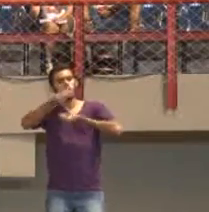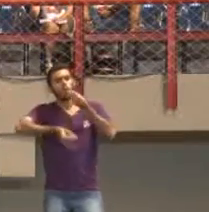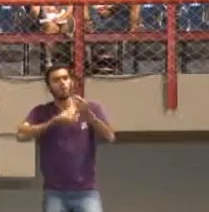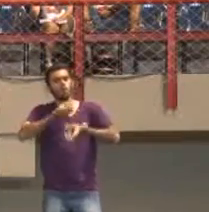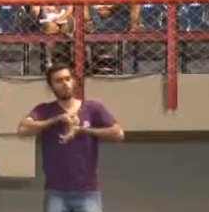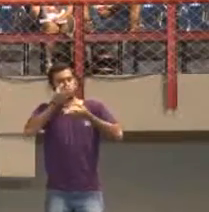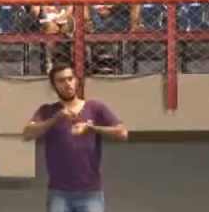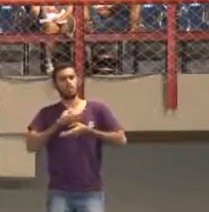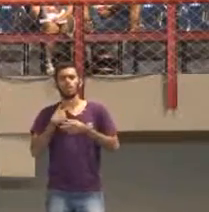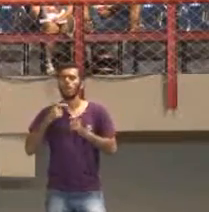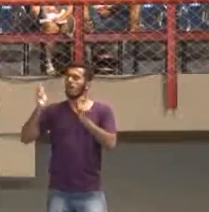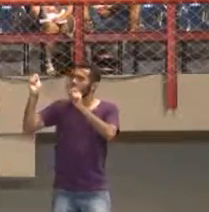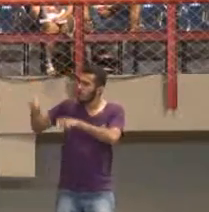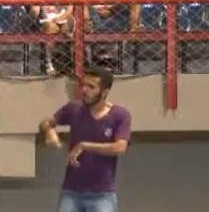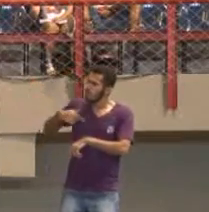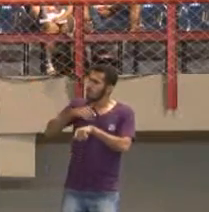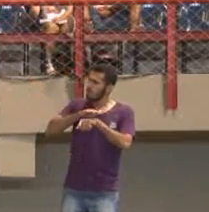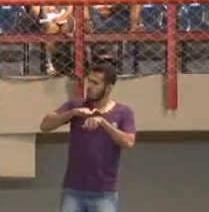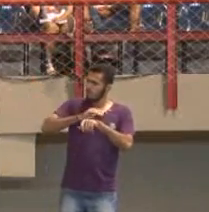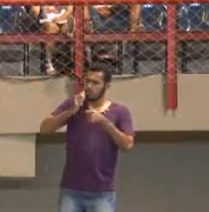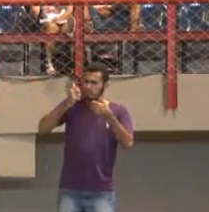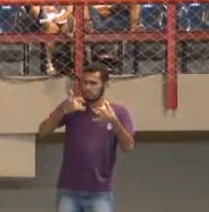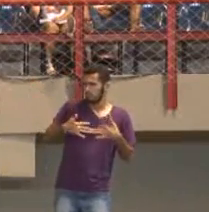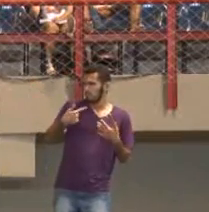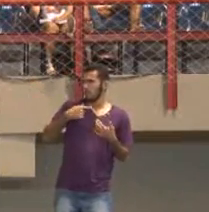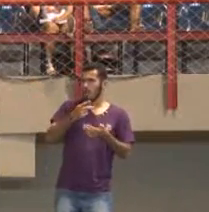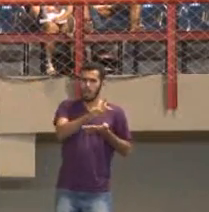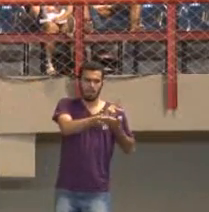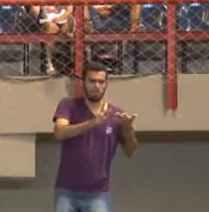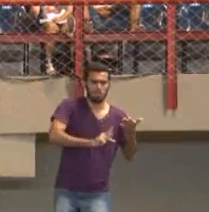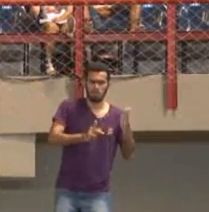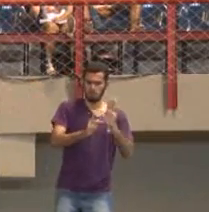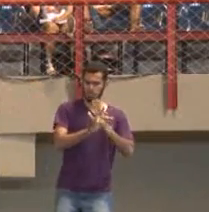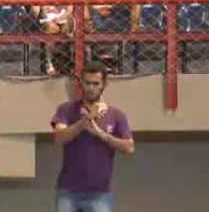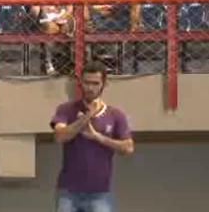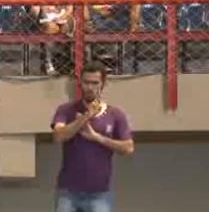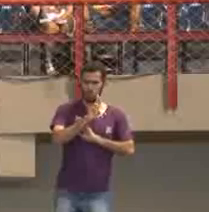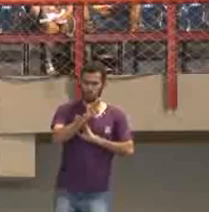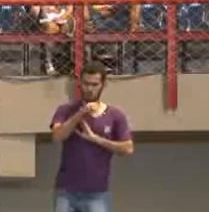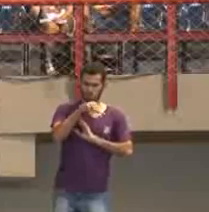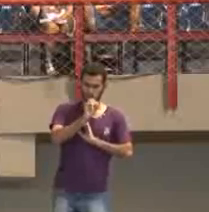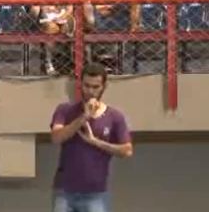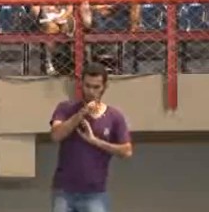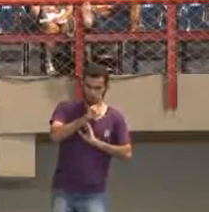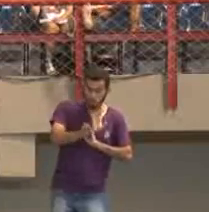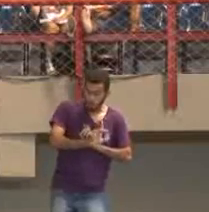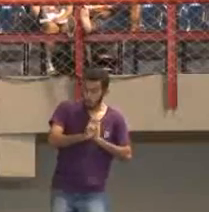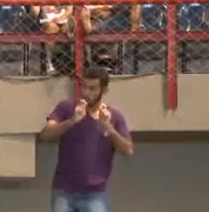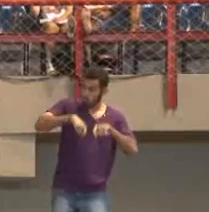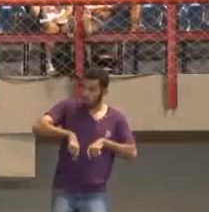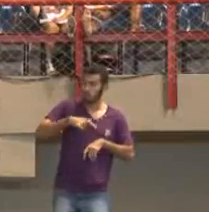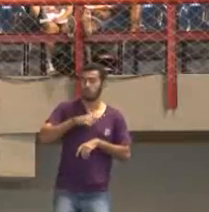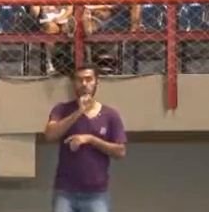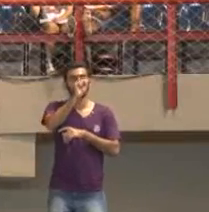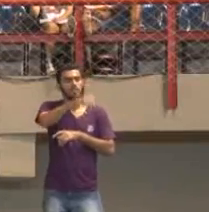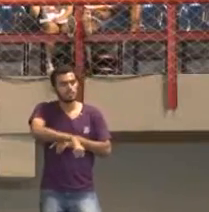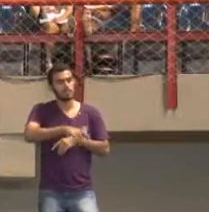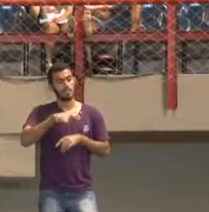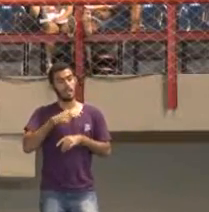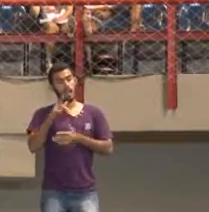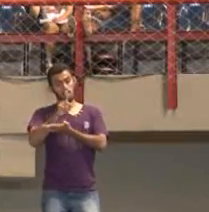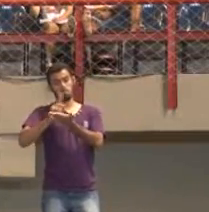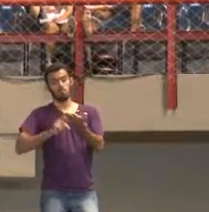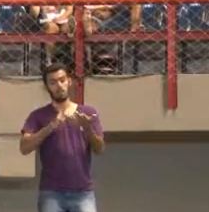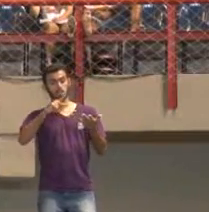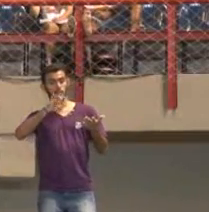então eu posso falar em poética drummondiana? É, a poética do Drummond. A poética pessoana, que é a do Fernando